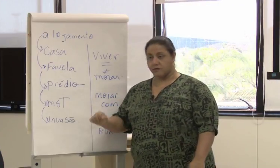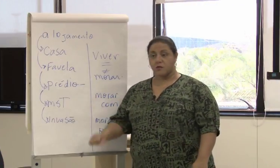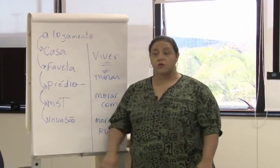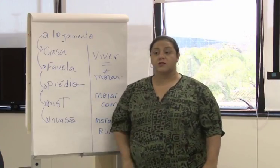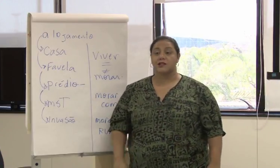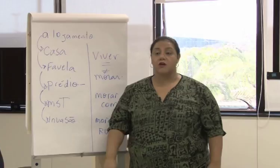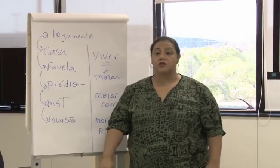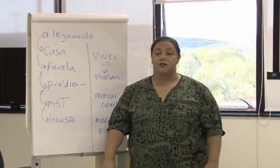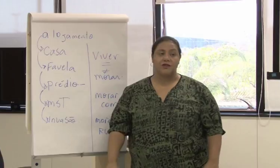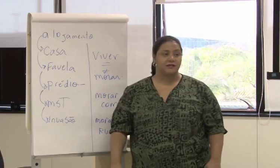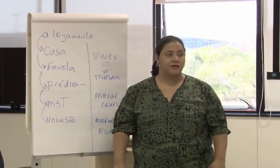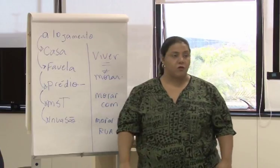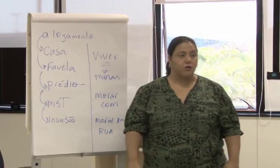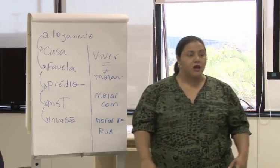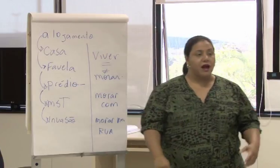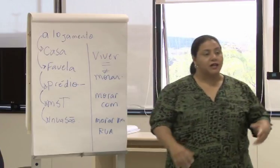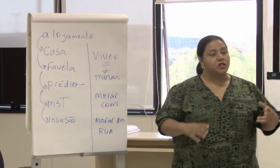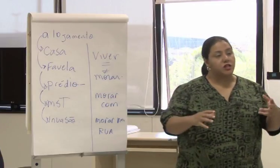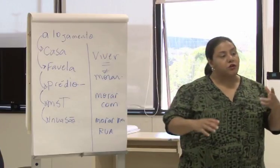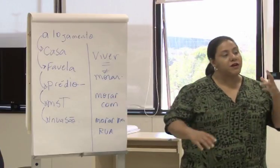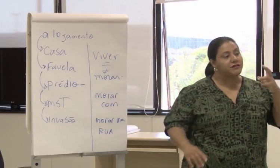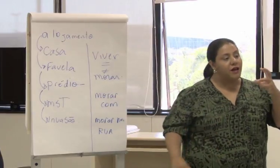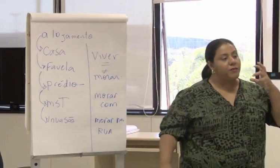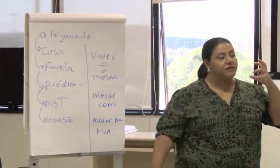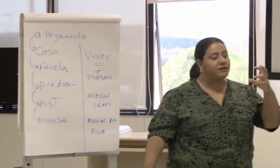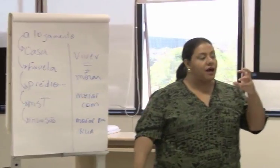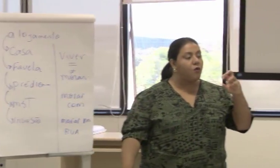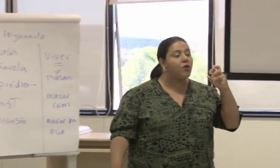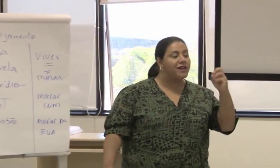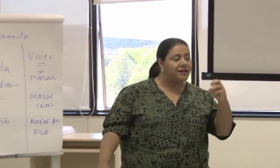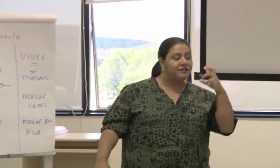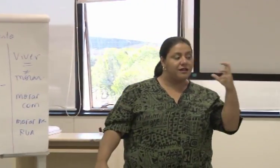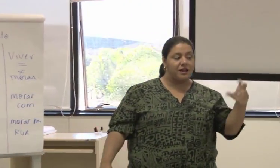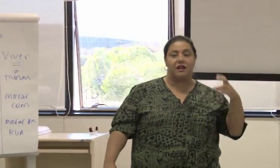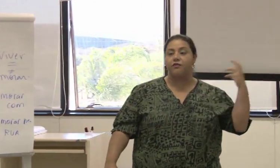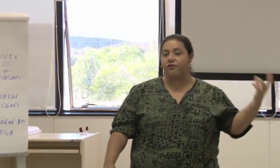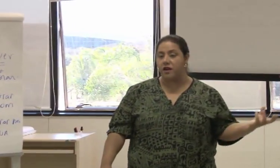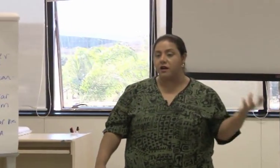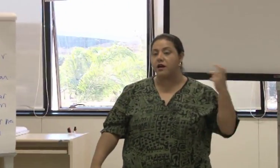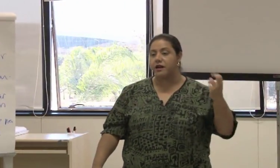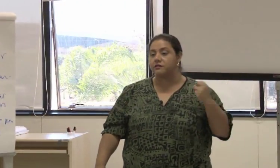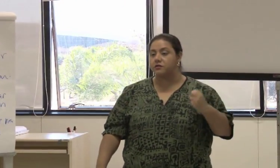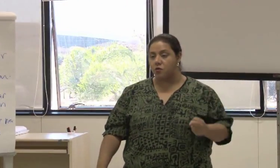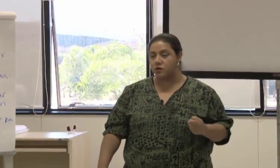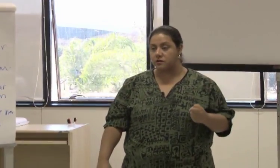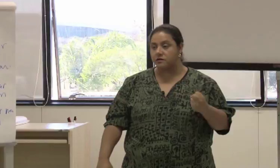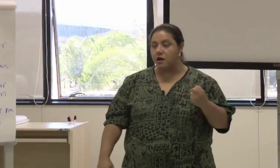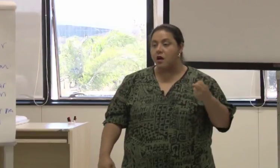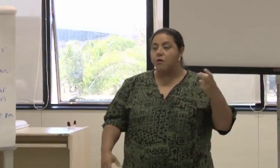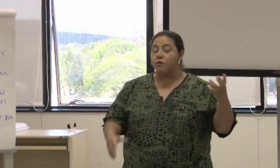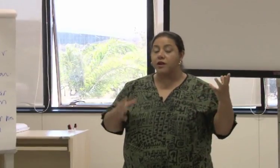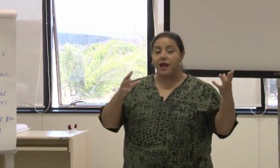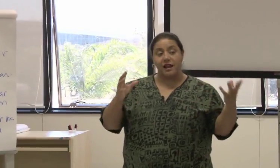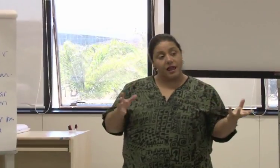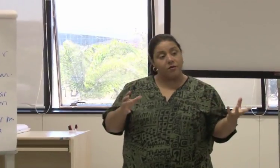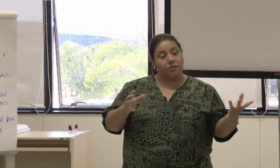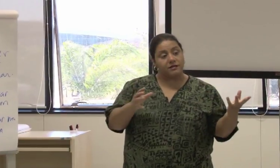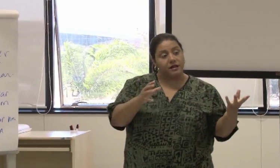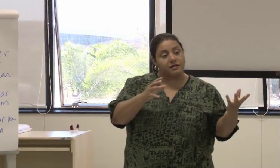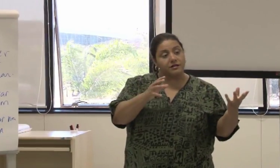o sinal de invasão. A gente tem que começar a pensar o que significa essas coisas. Porque língua brasileira de